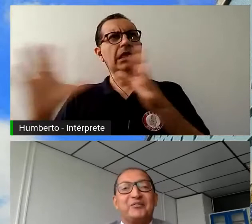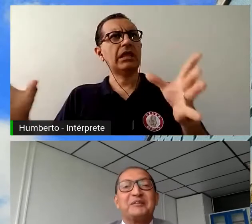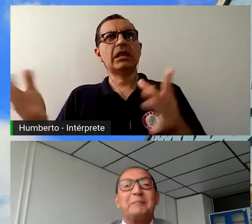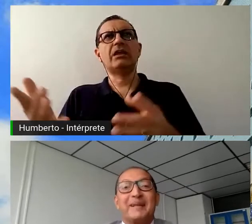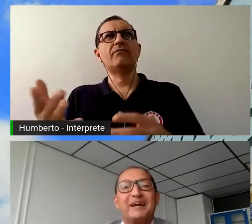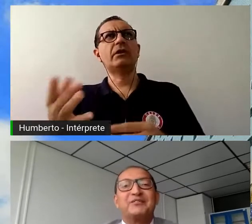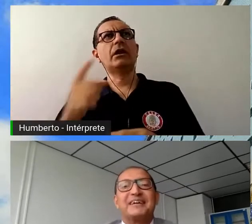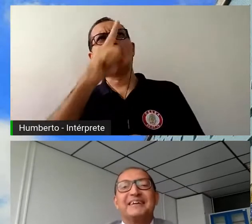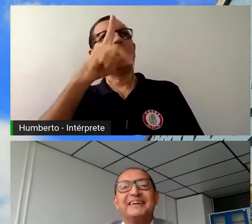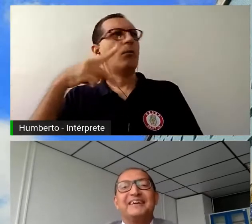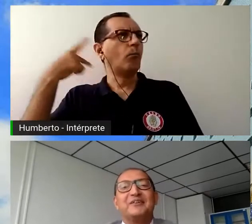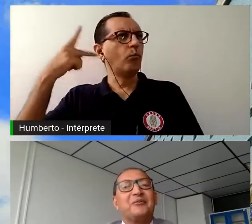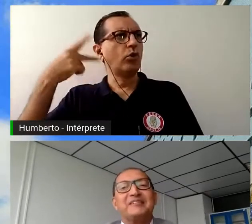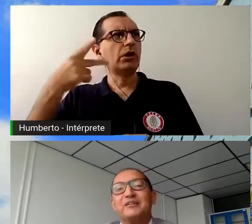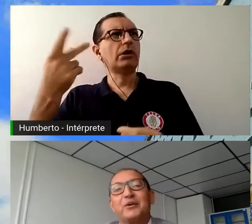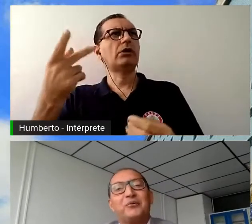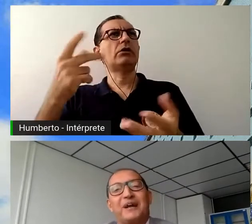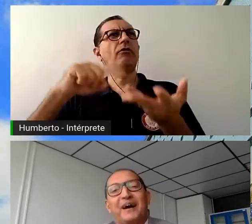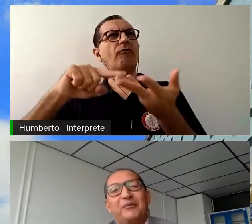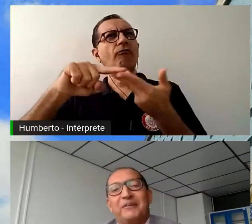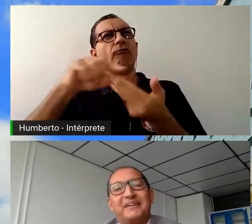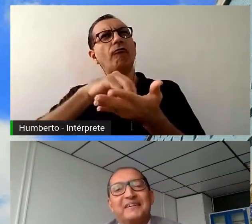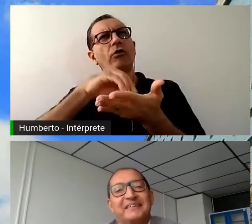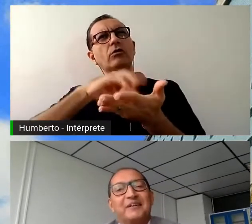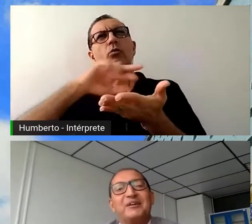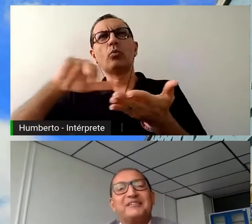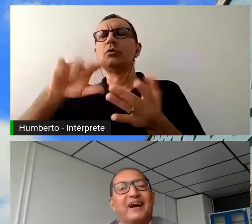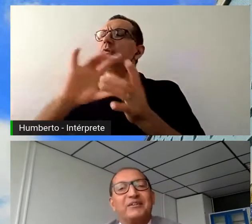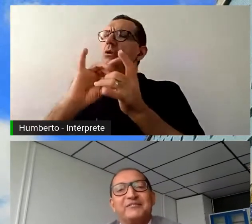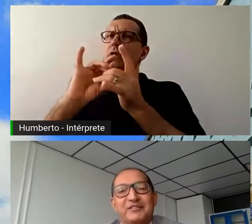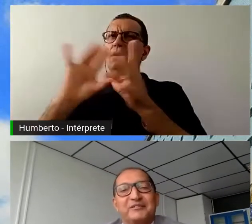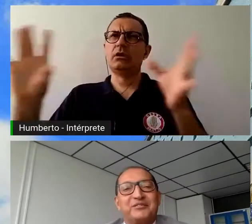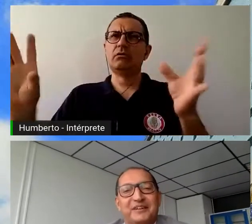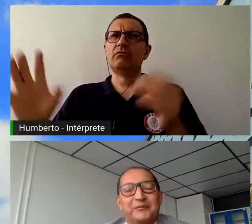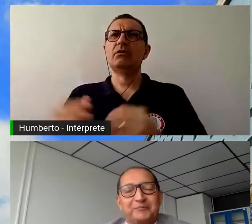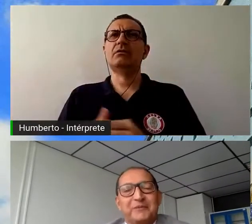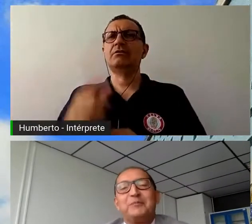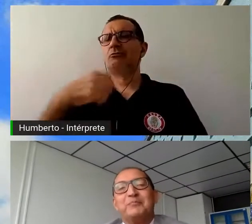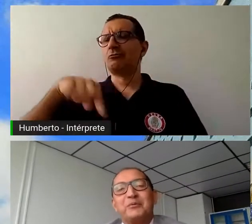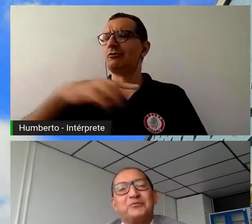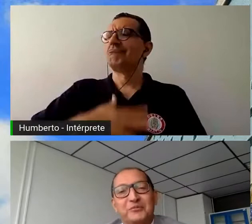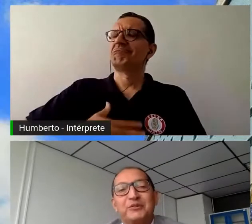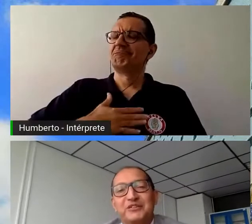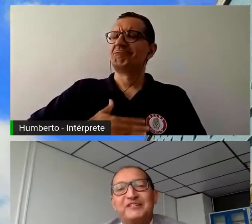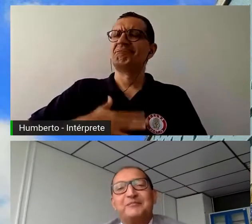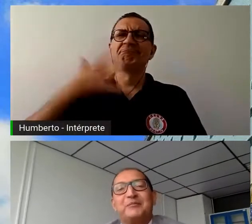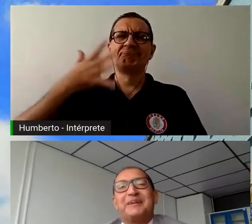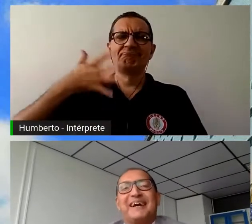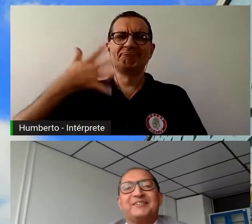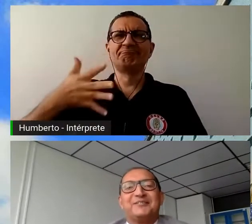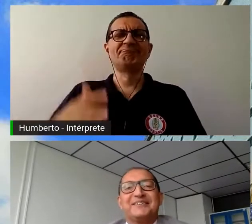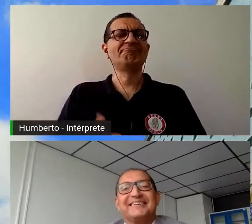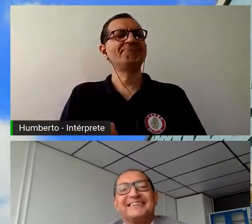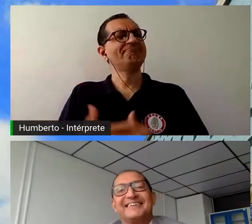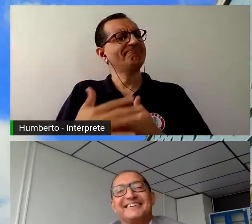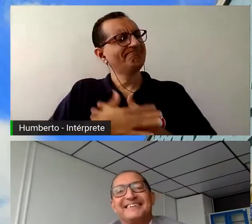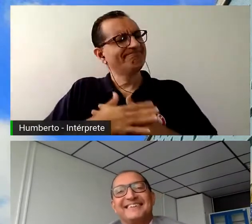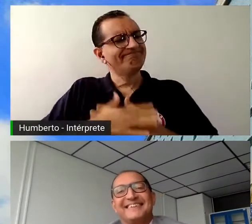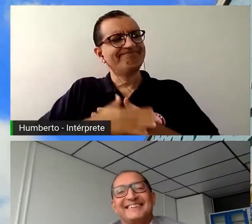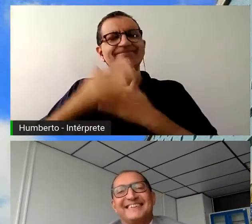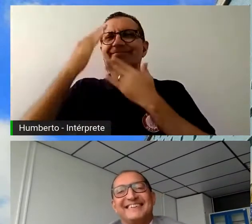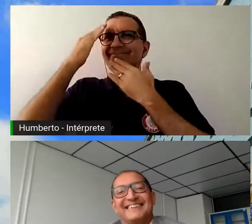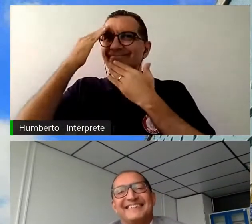muito contemplados aqui com essa inaugural, né, com essa aula que você nos deu. Muitíssimo obrigado.